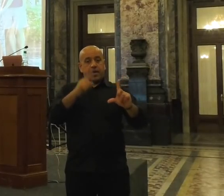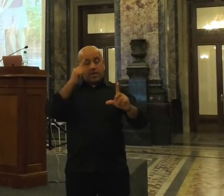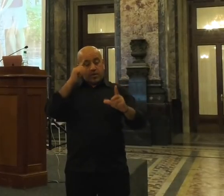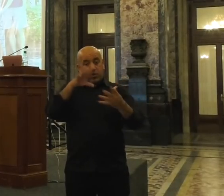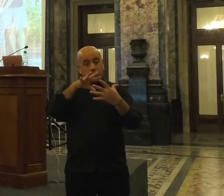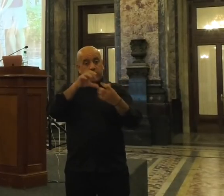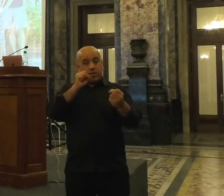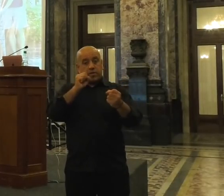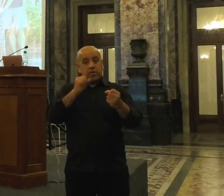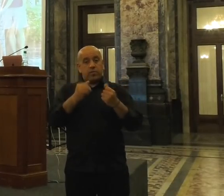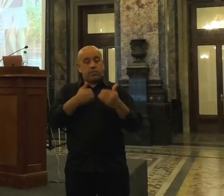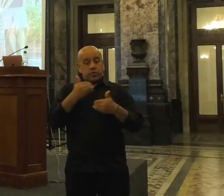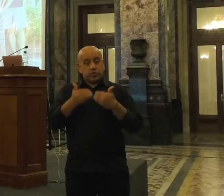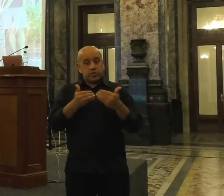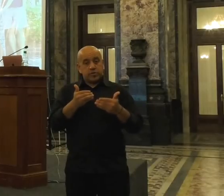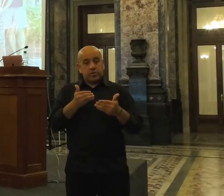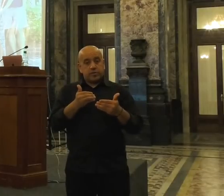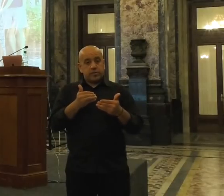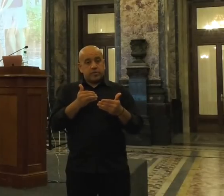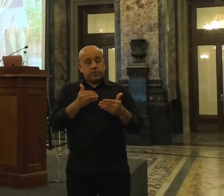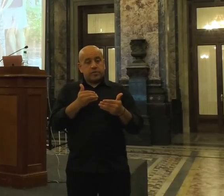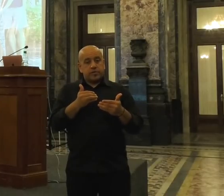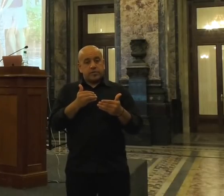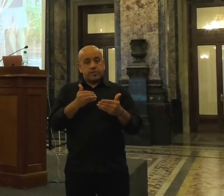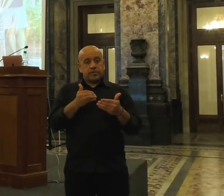entendiendo procesos de crowding,